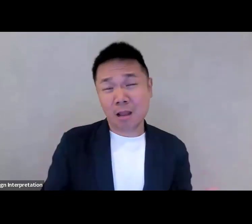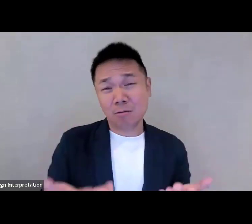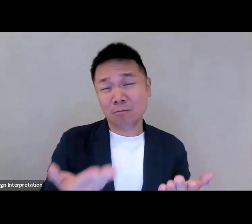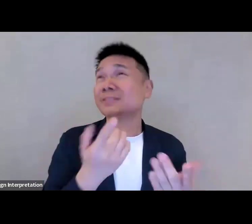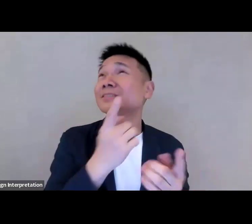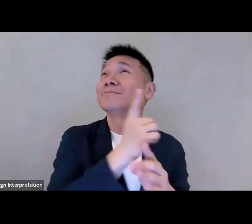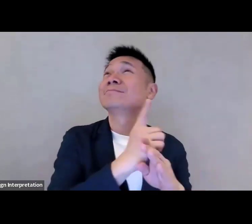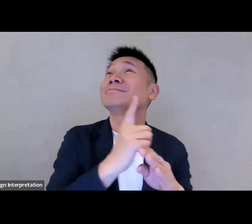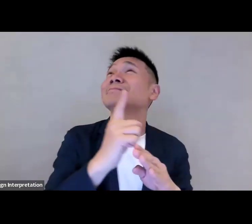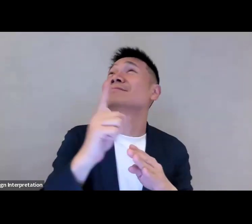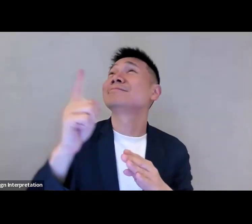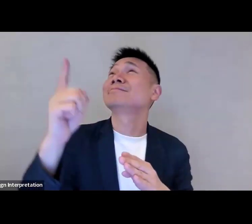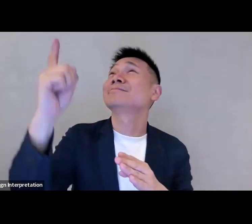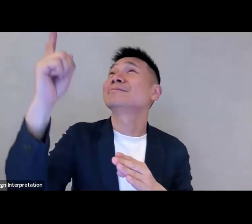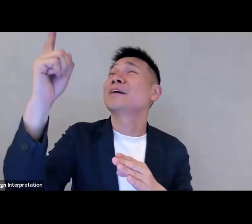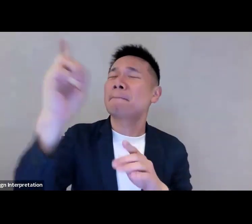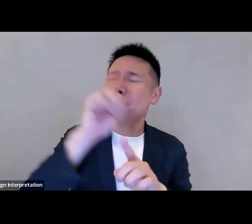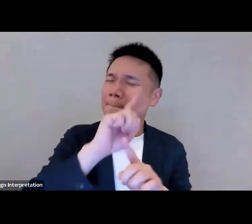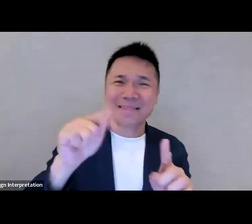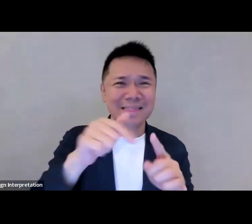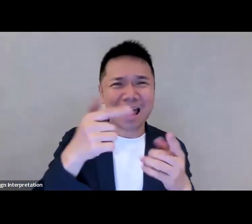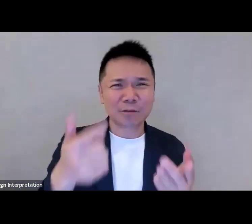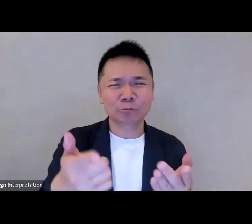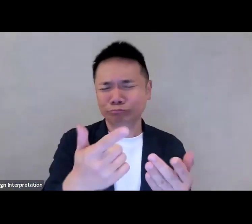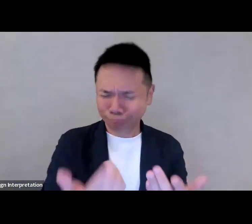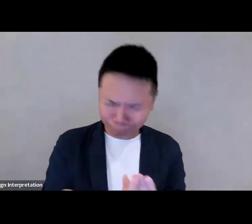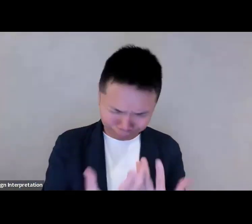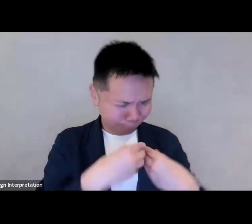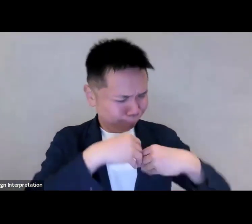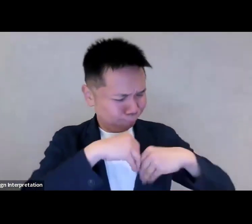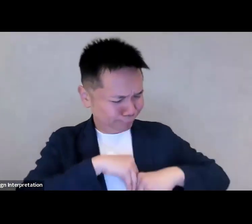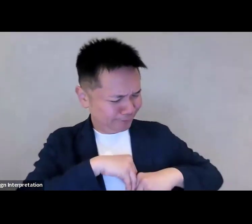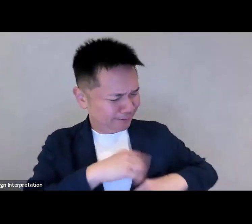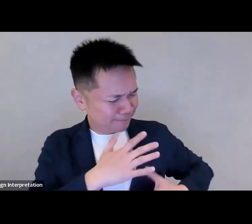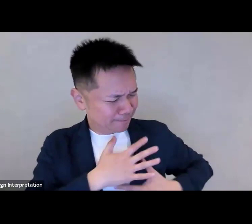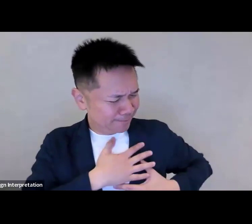心，已经好